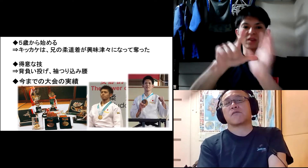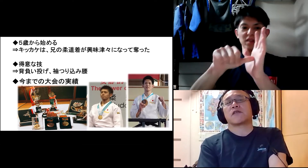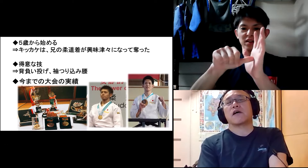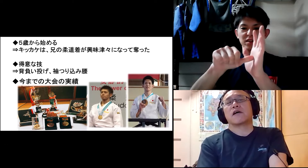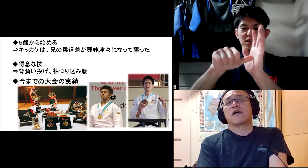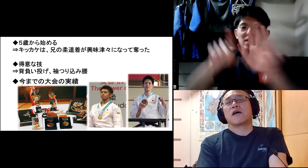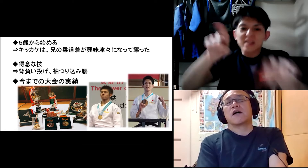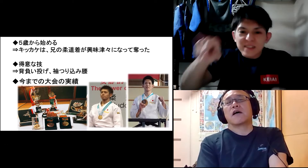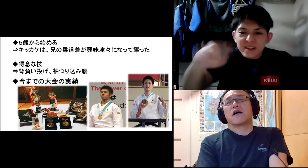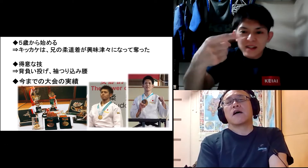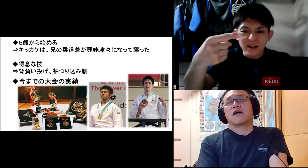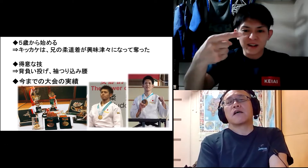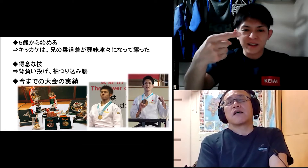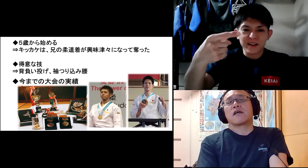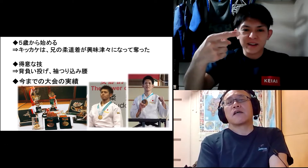5歳から始めました。